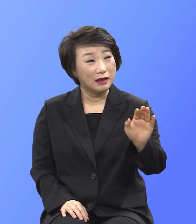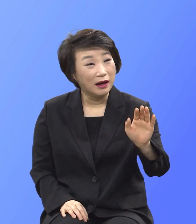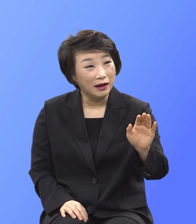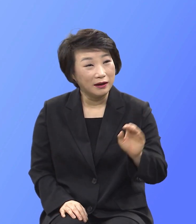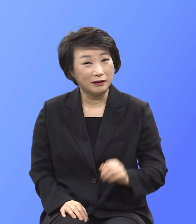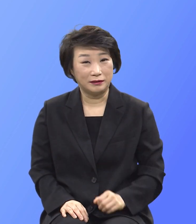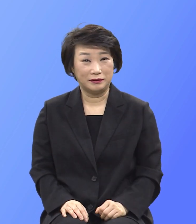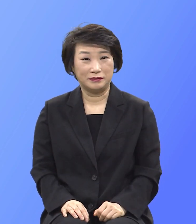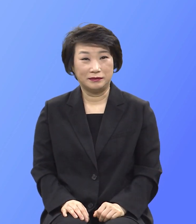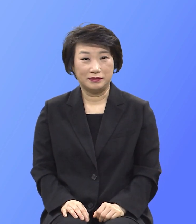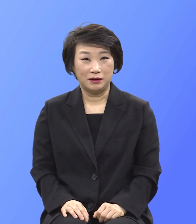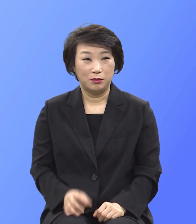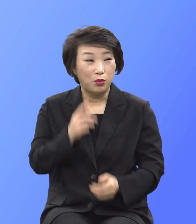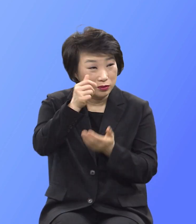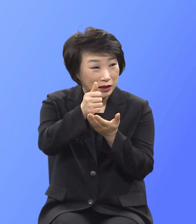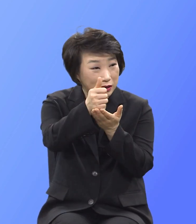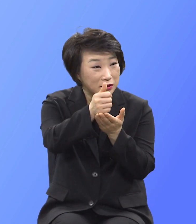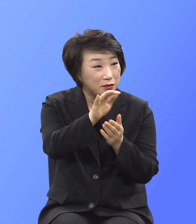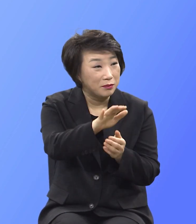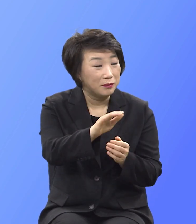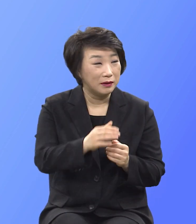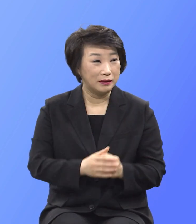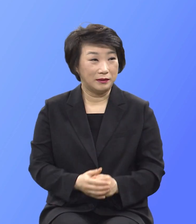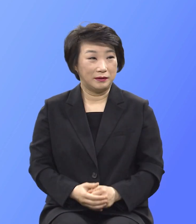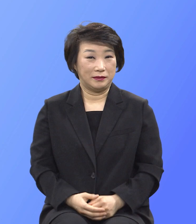아니 목사님께서